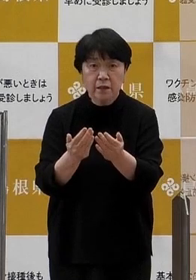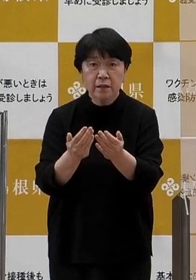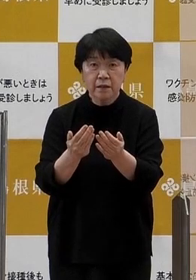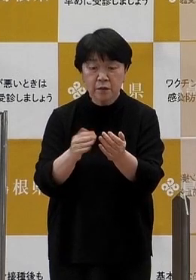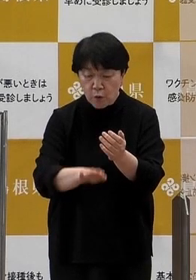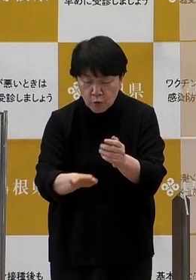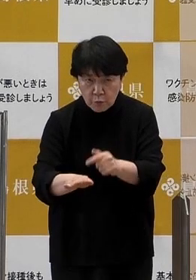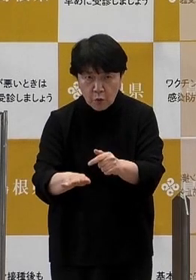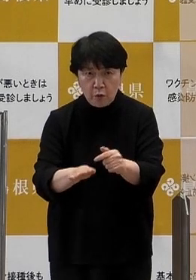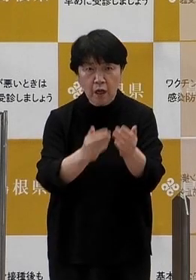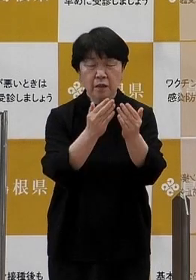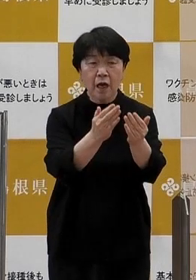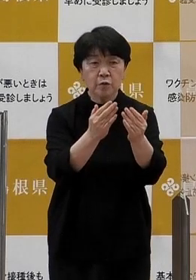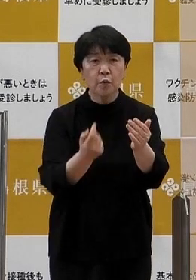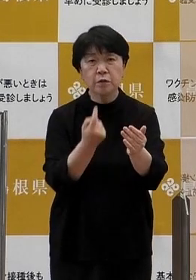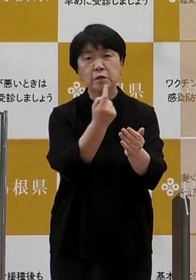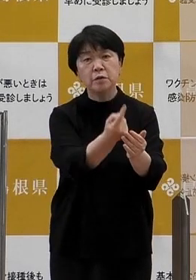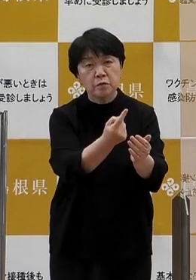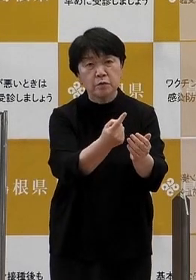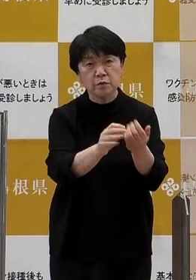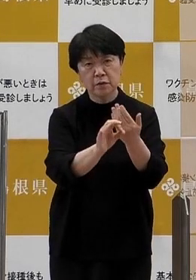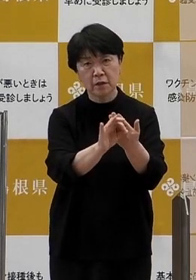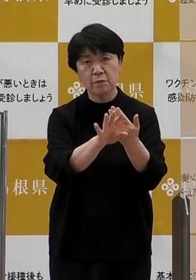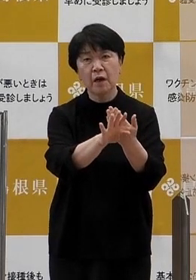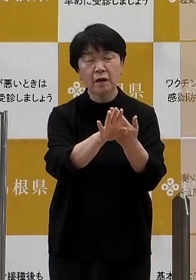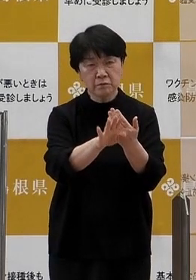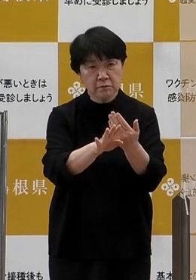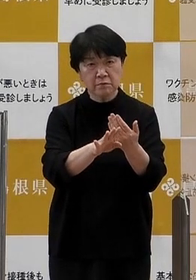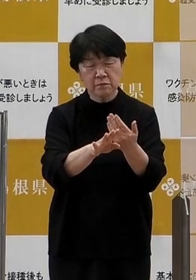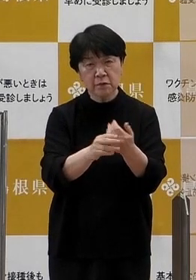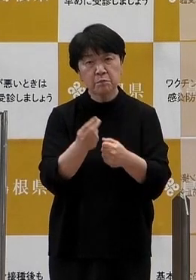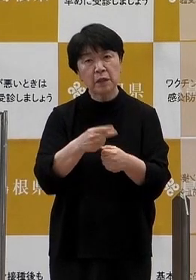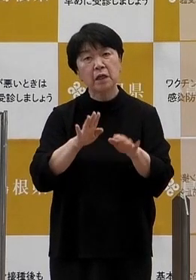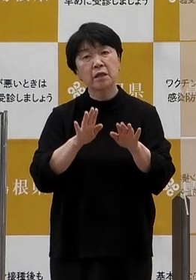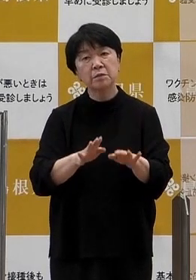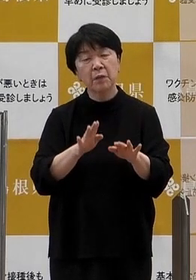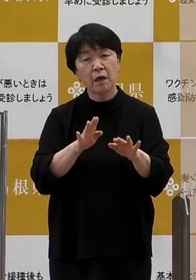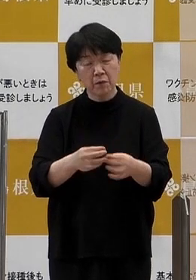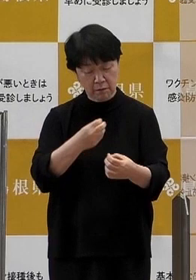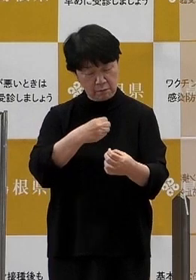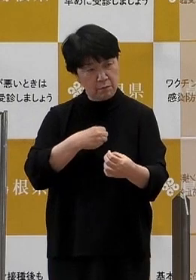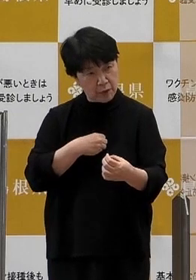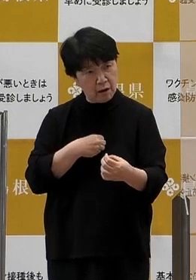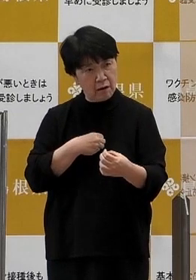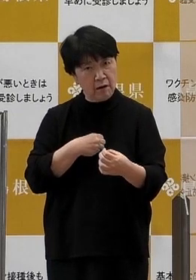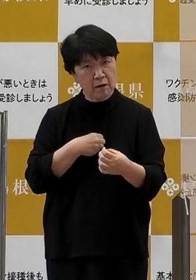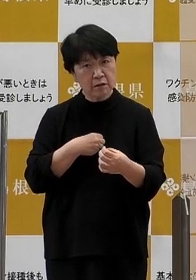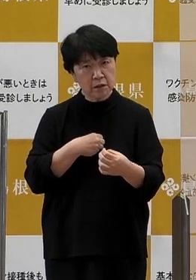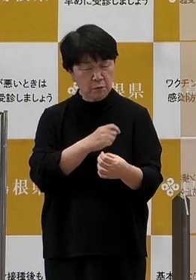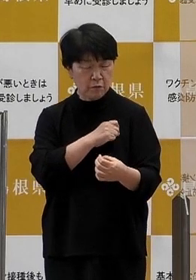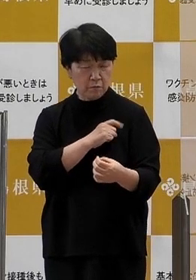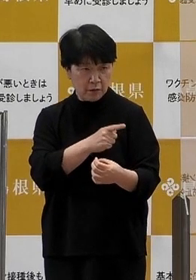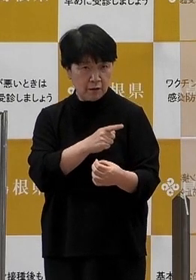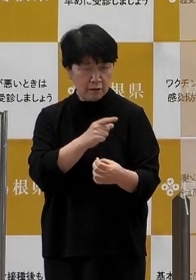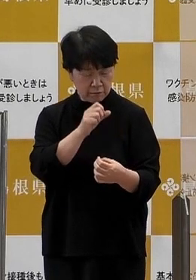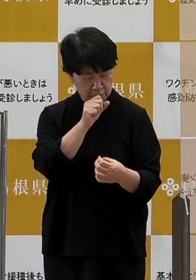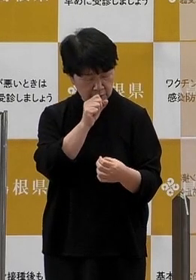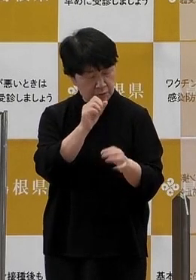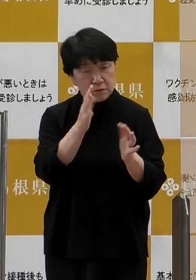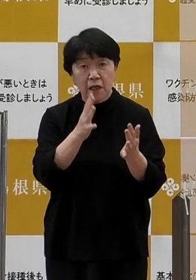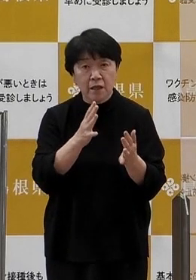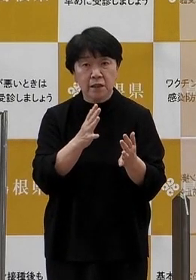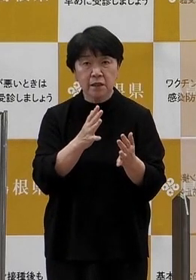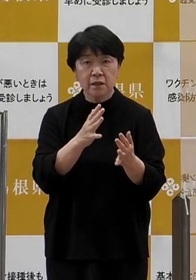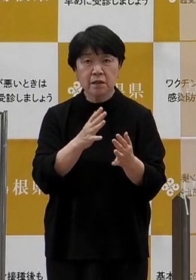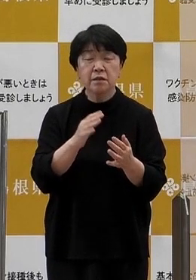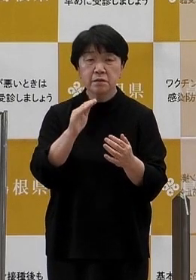ない。で、無症状感染がワクチン接種をね、大人